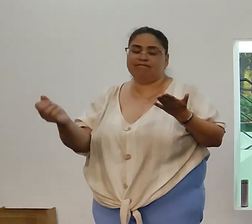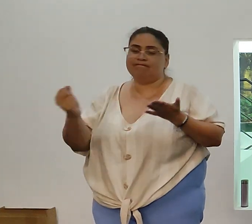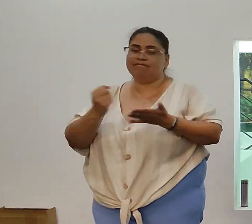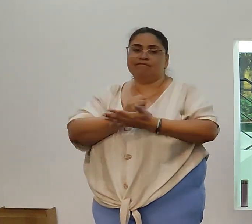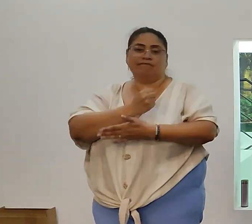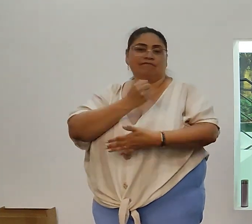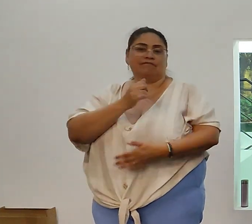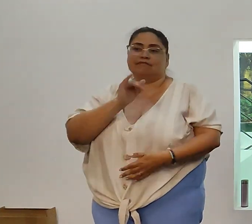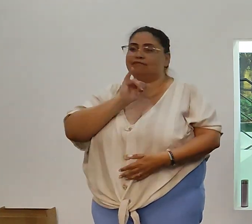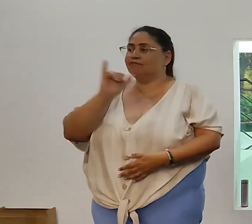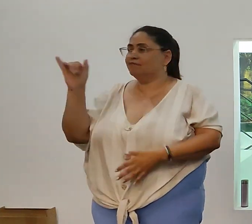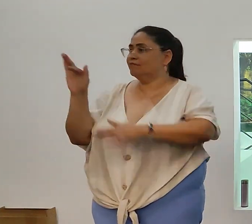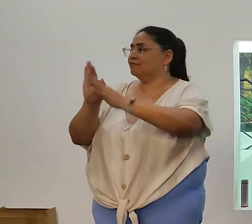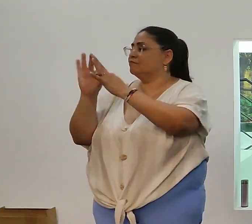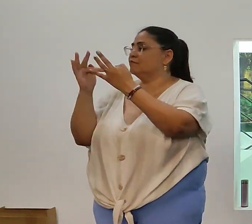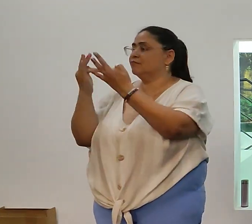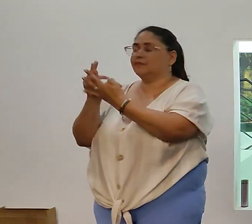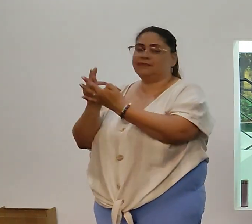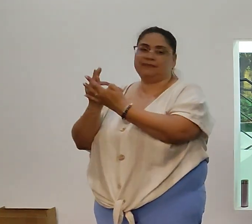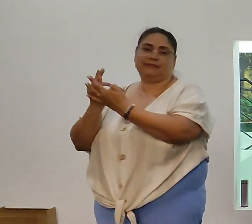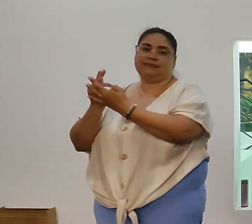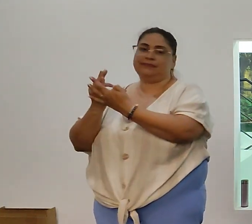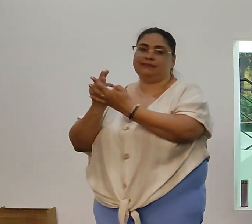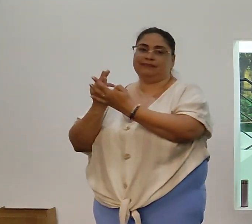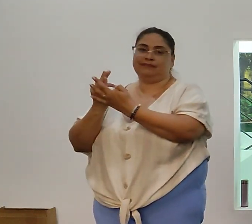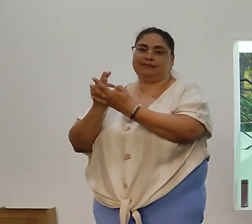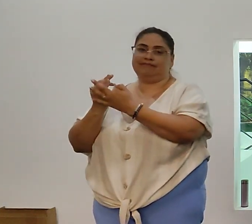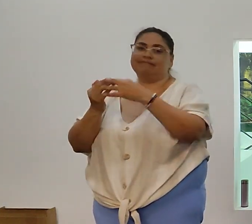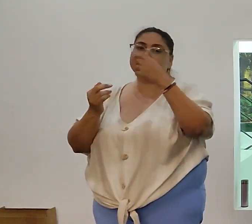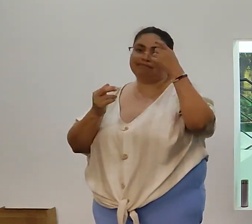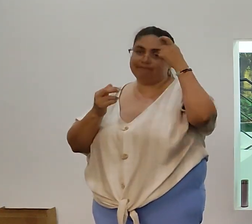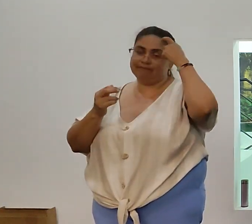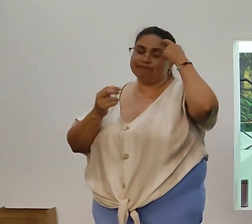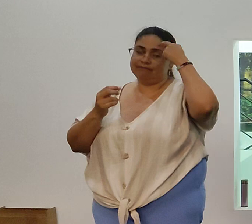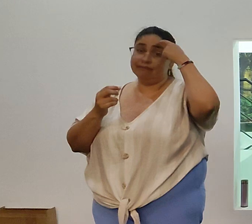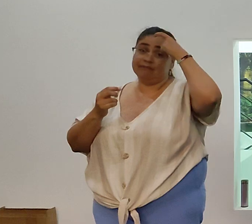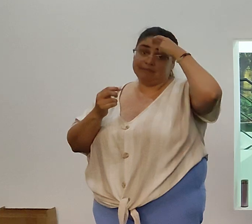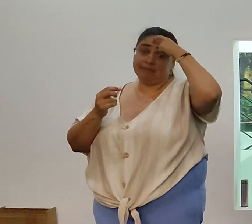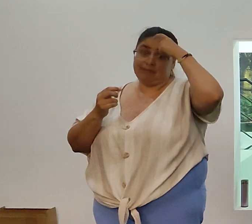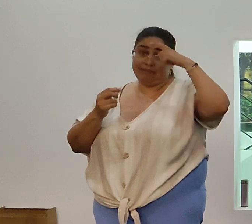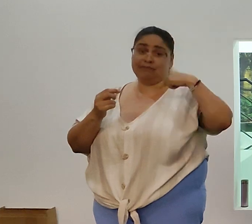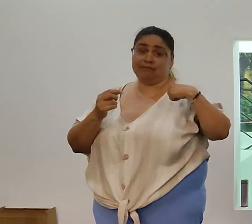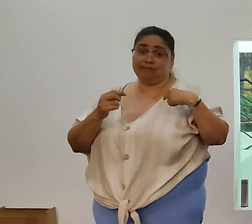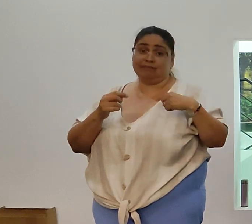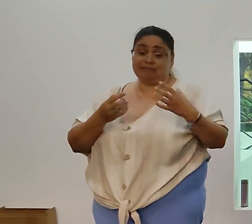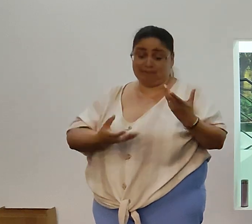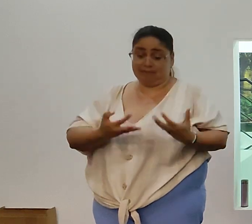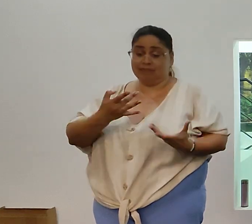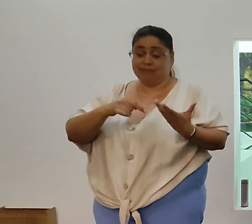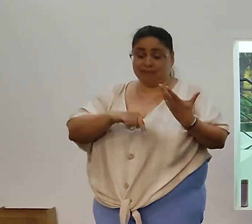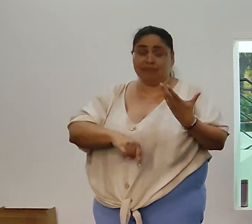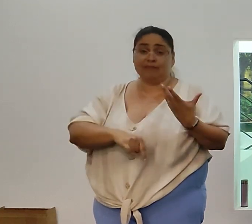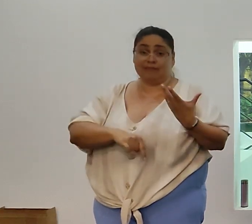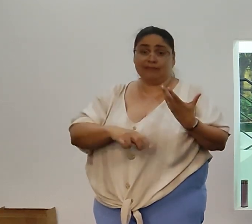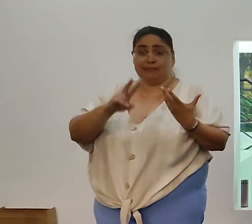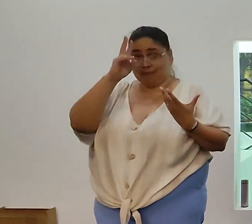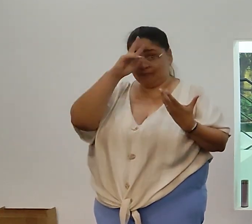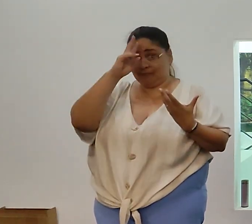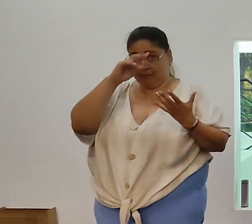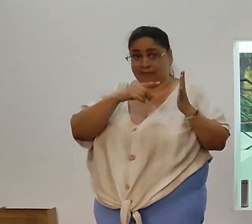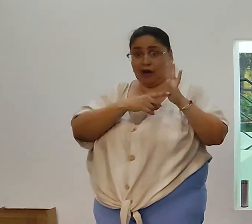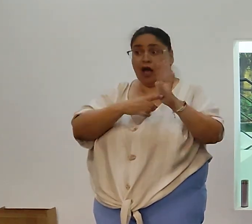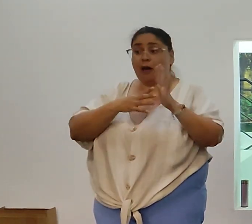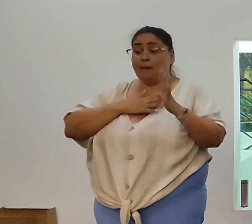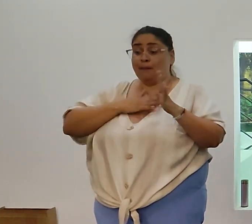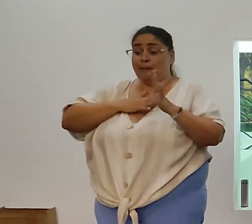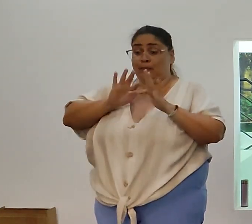eu deveria para minha família? A prova que ele estava consciente é que ele lembrou até dos irmãos dele. A prova que ele estava